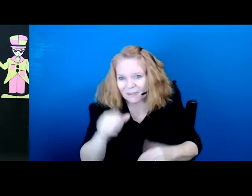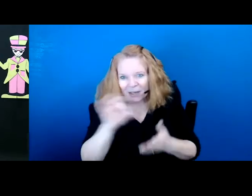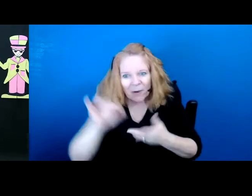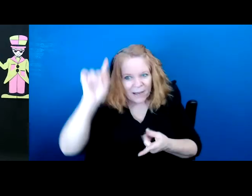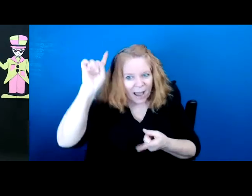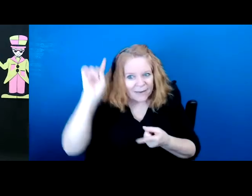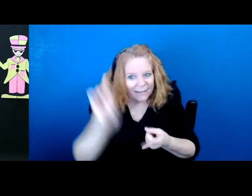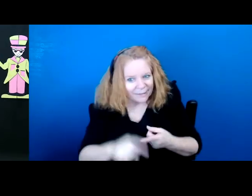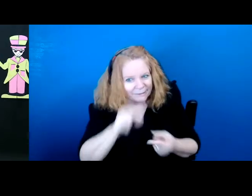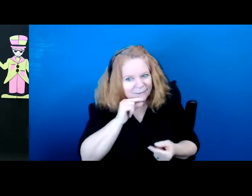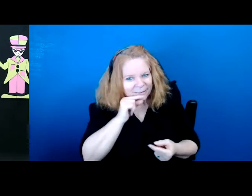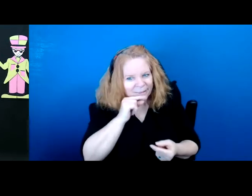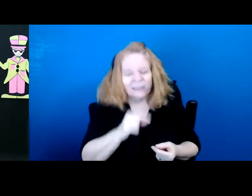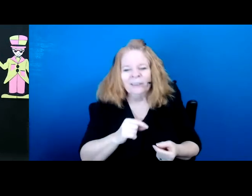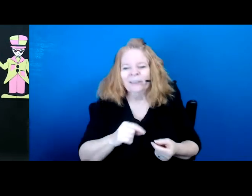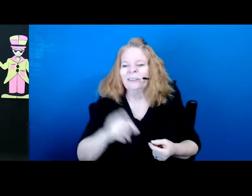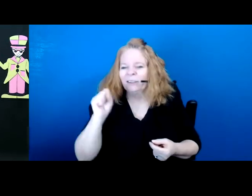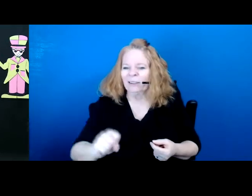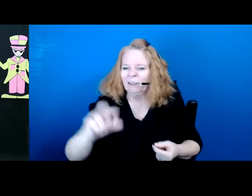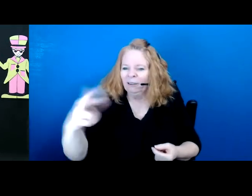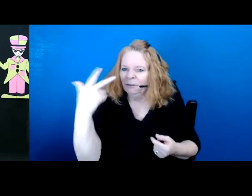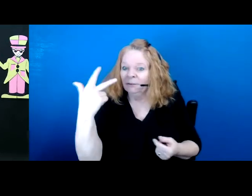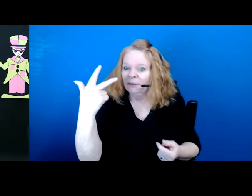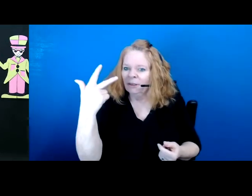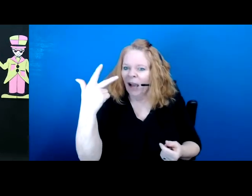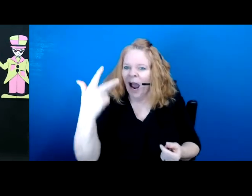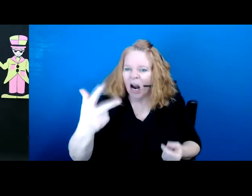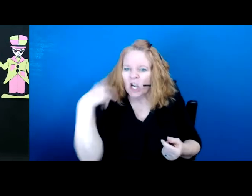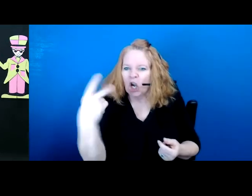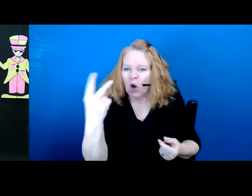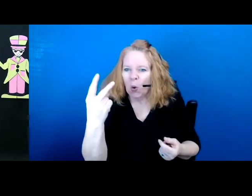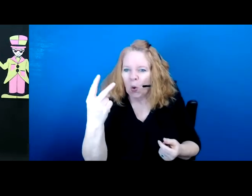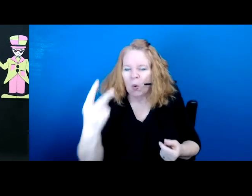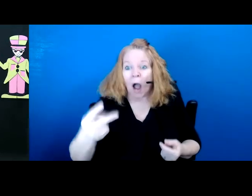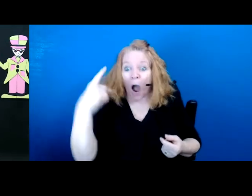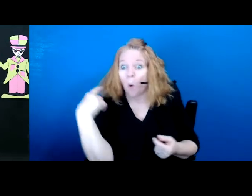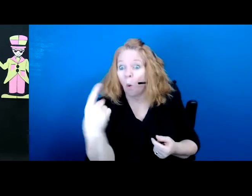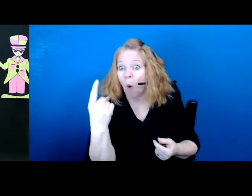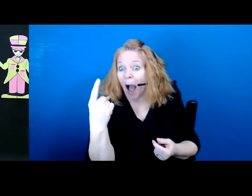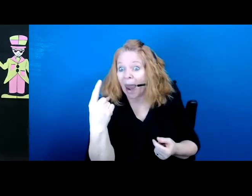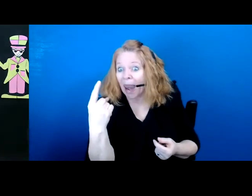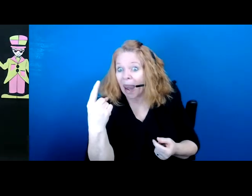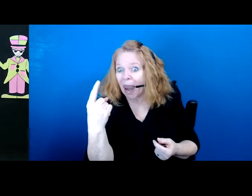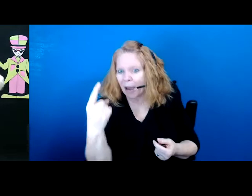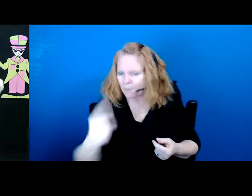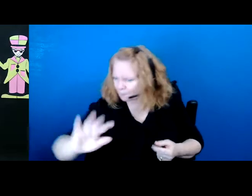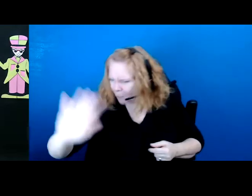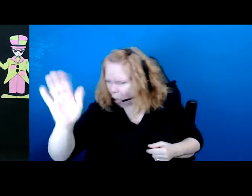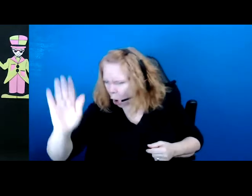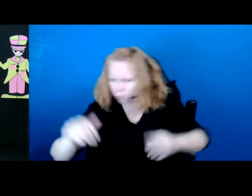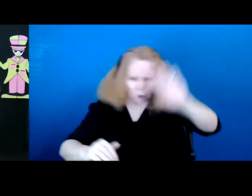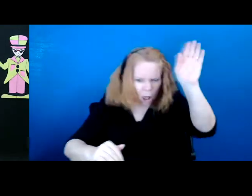los niños y niñas empiezan a contar bueno 3 2 1